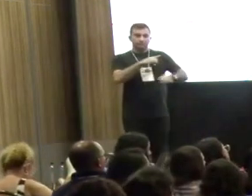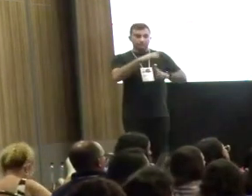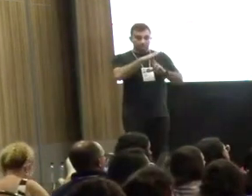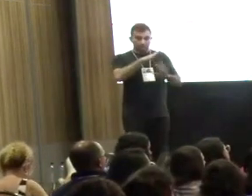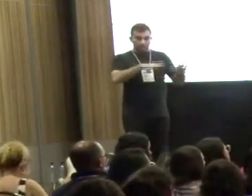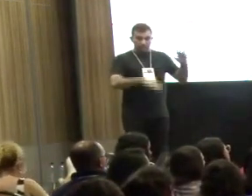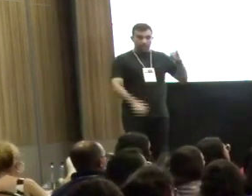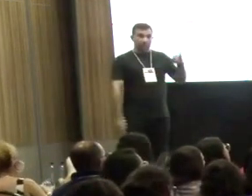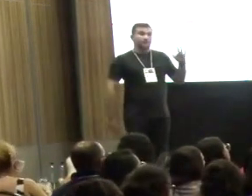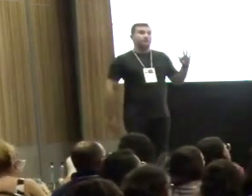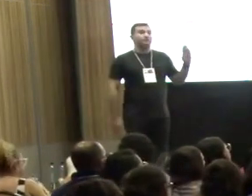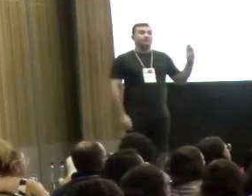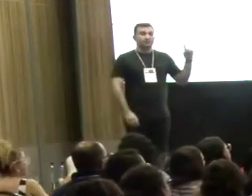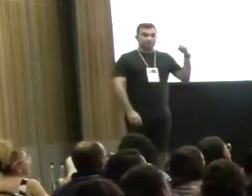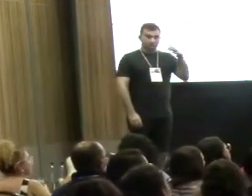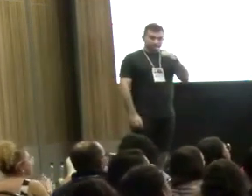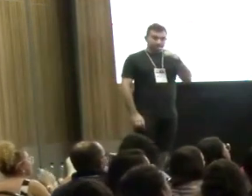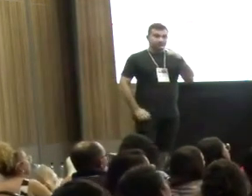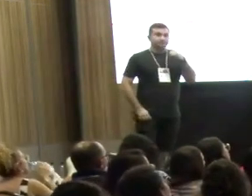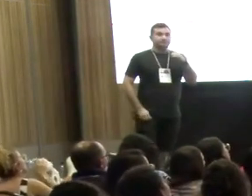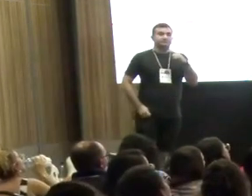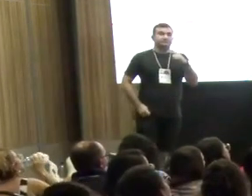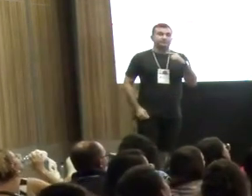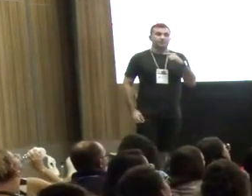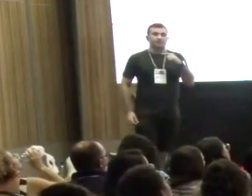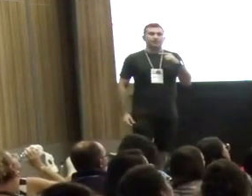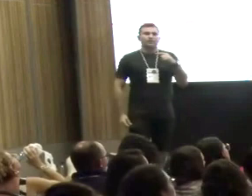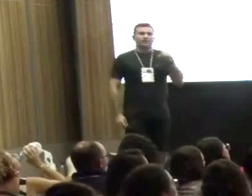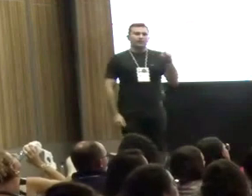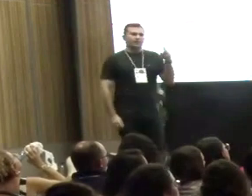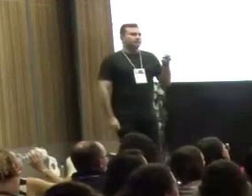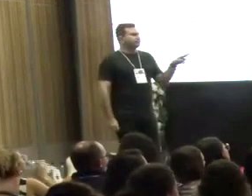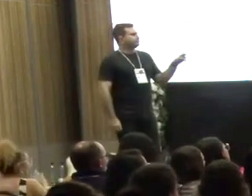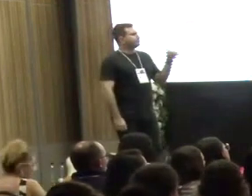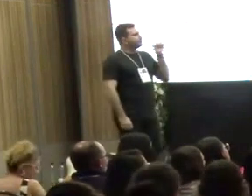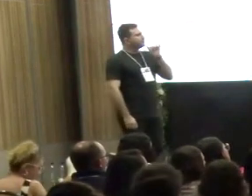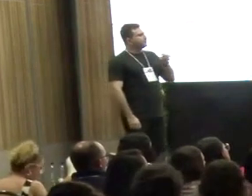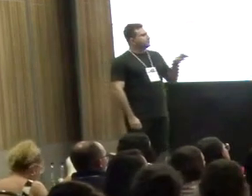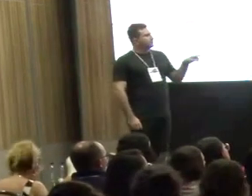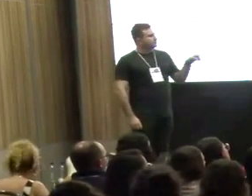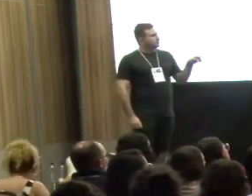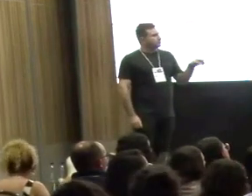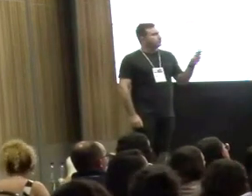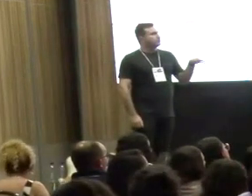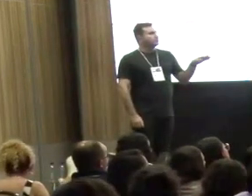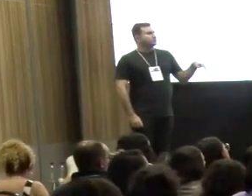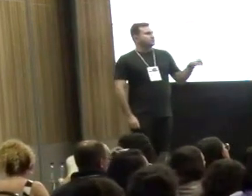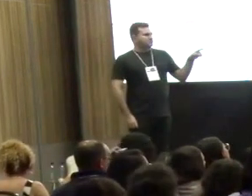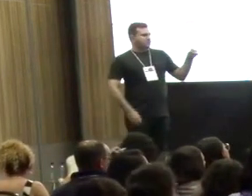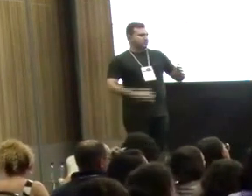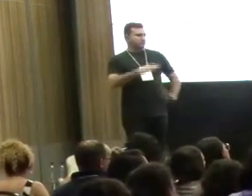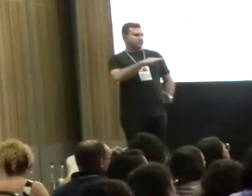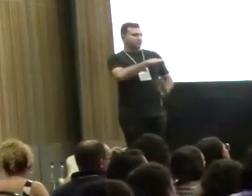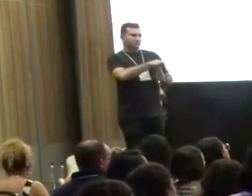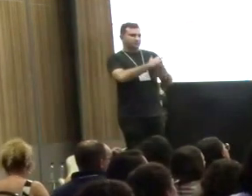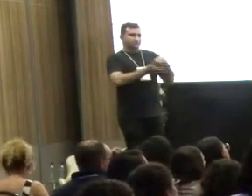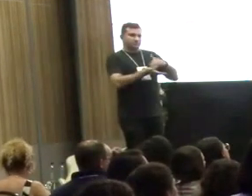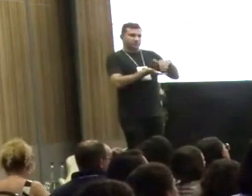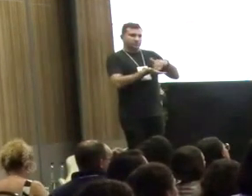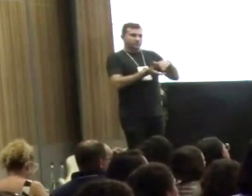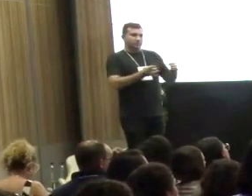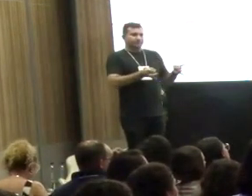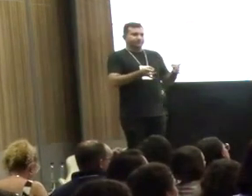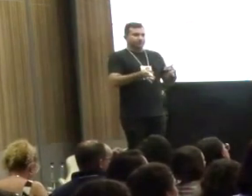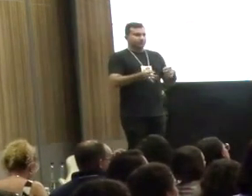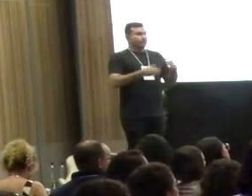em Brasília, Adilson César, virou para mim e disse: Vânia, dá um tempo da secretaria, pede